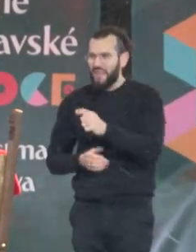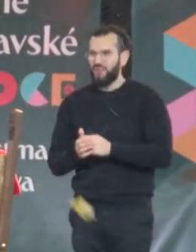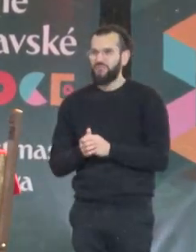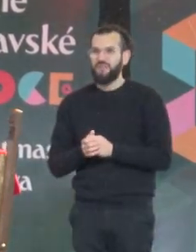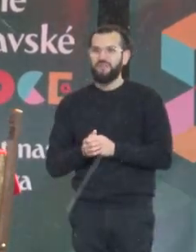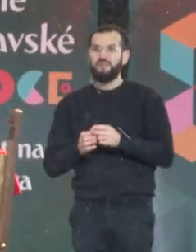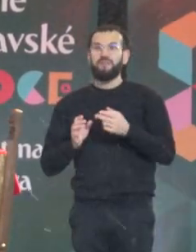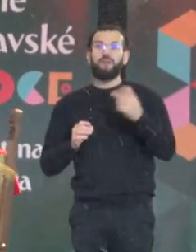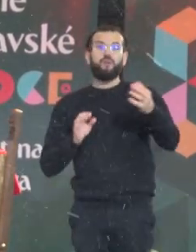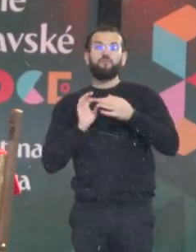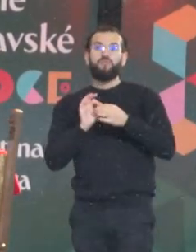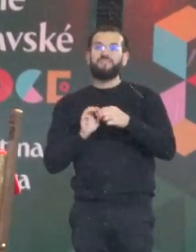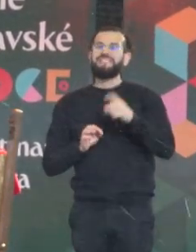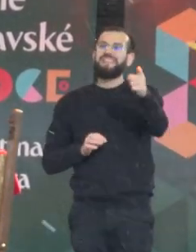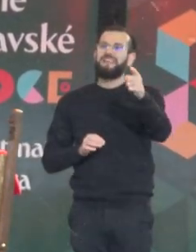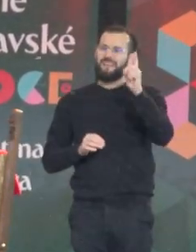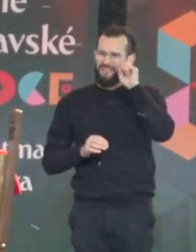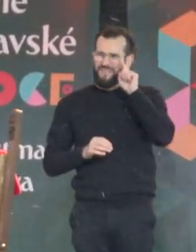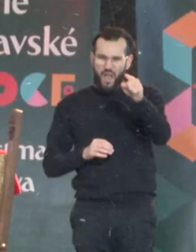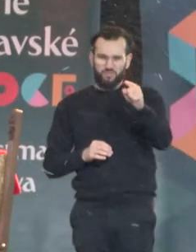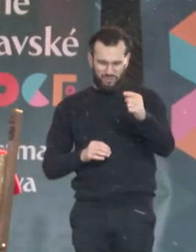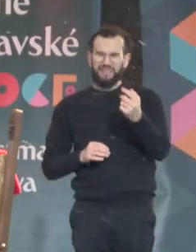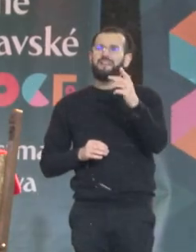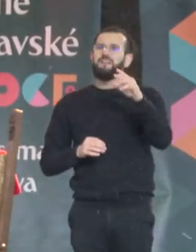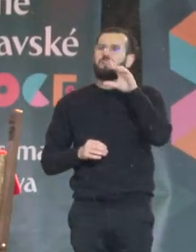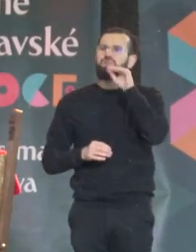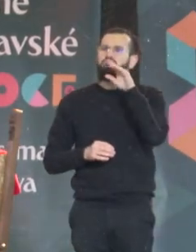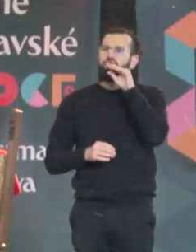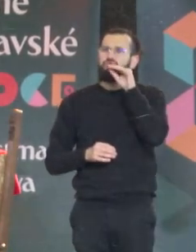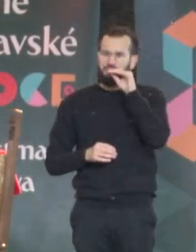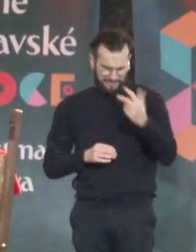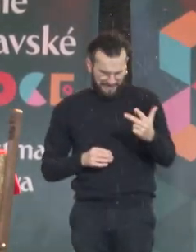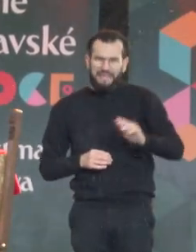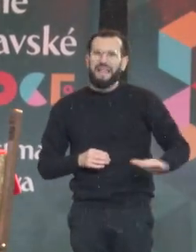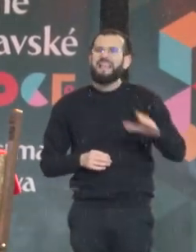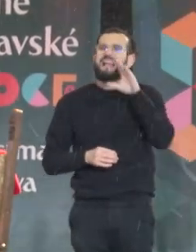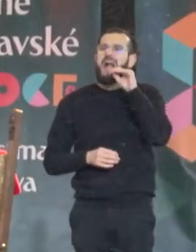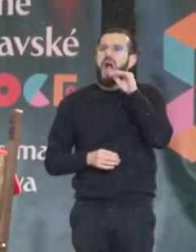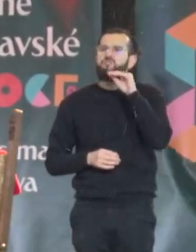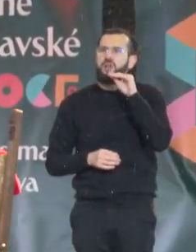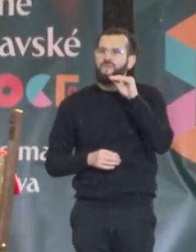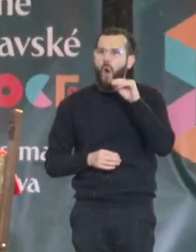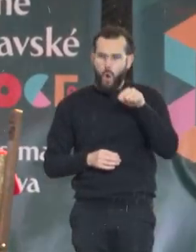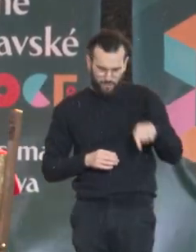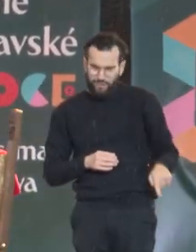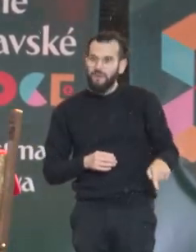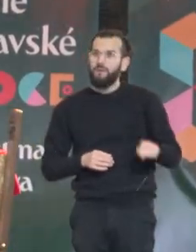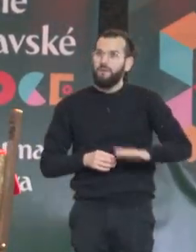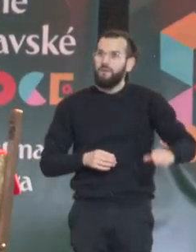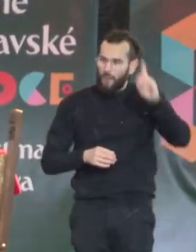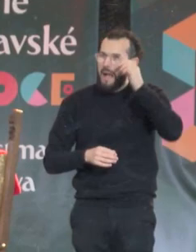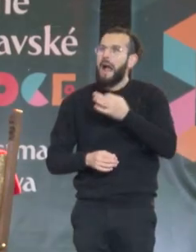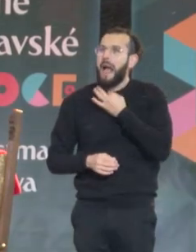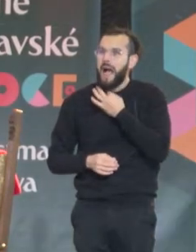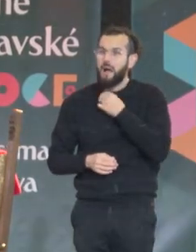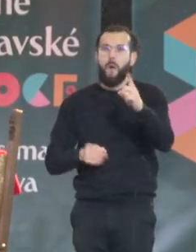troch synovcov strýka Držgroša, Luja, Duja a Huja, alebo starší ročníky si možno pamätajú rozprávočku